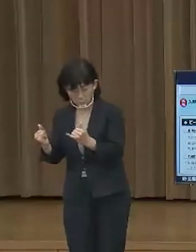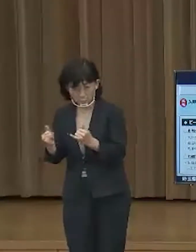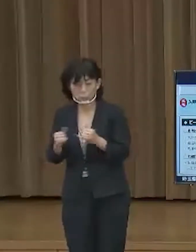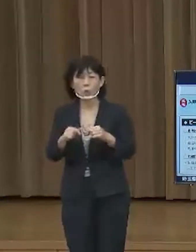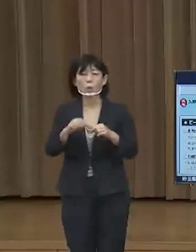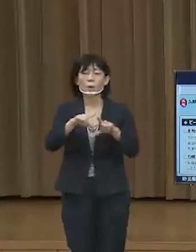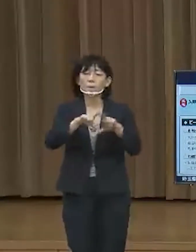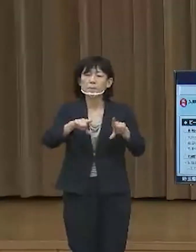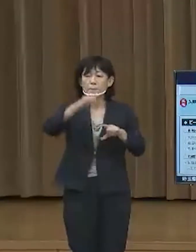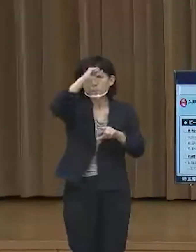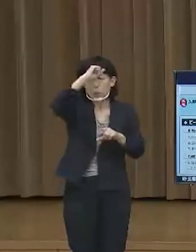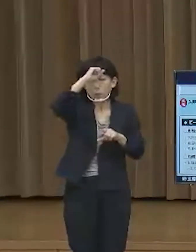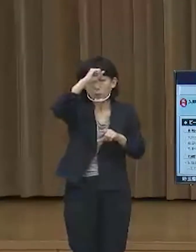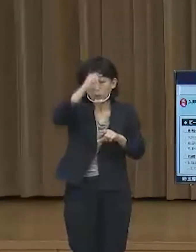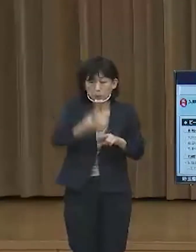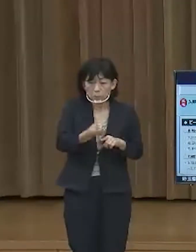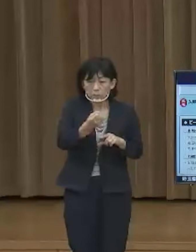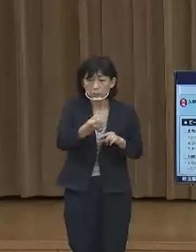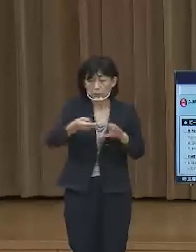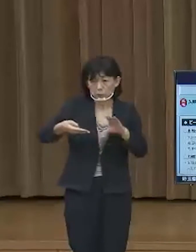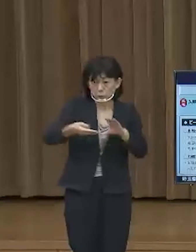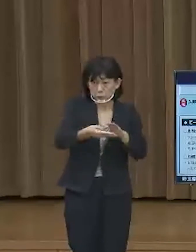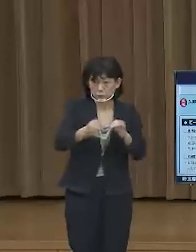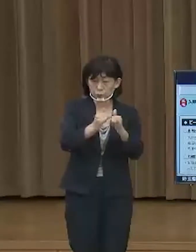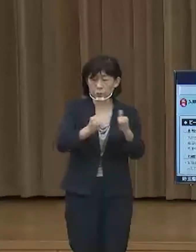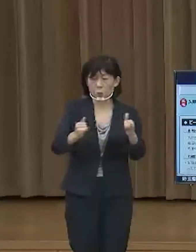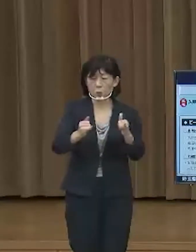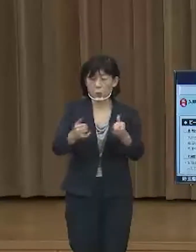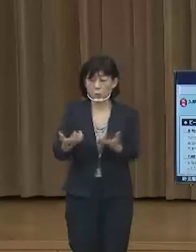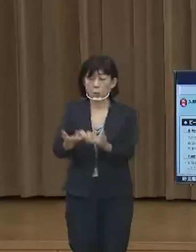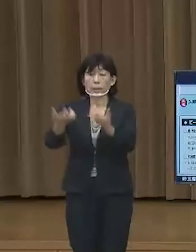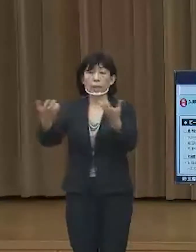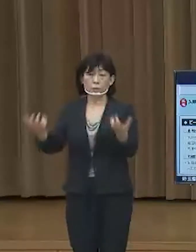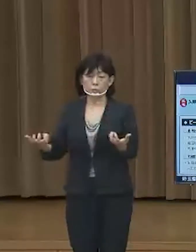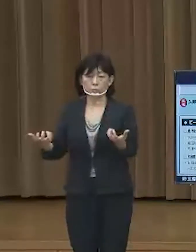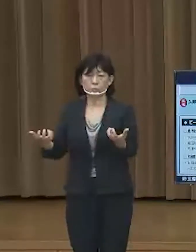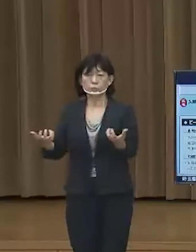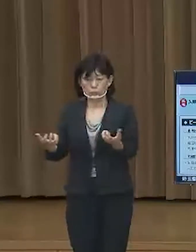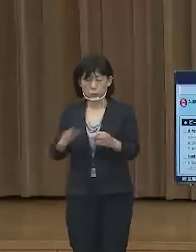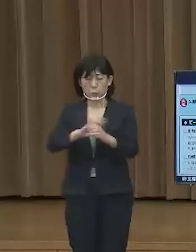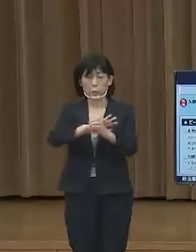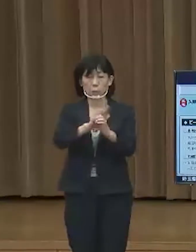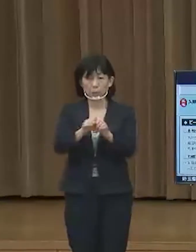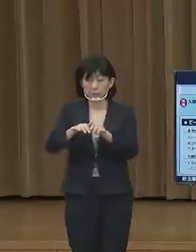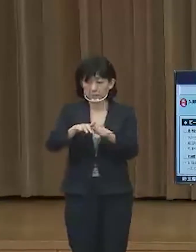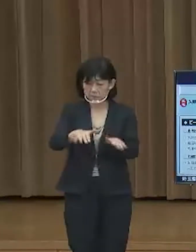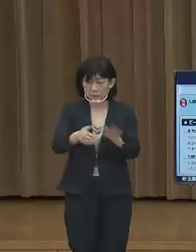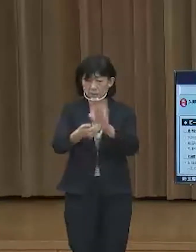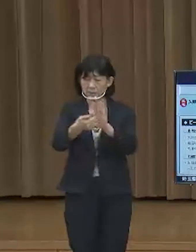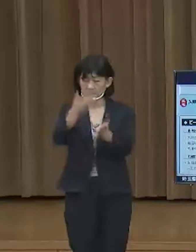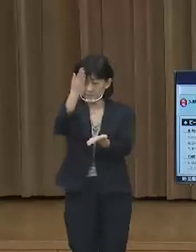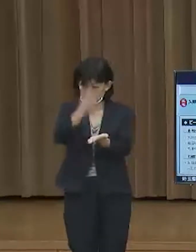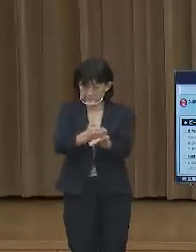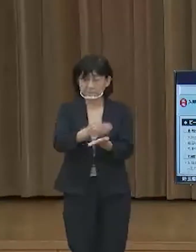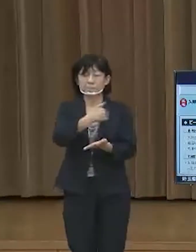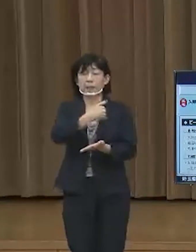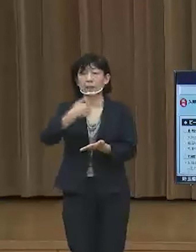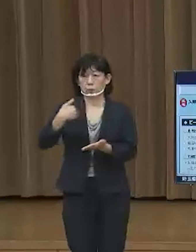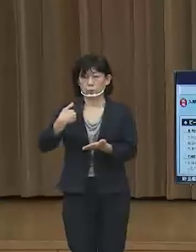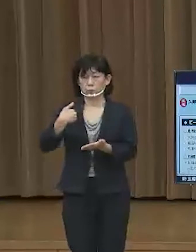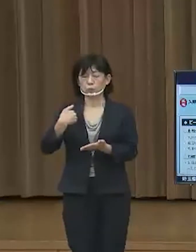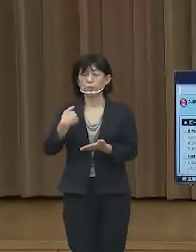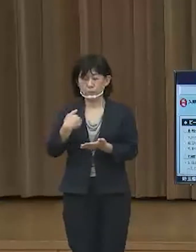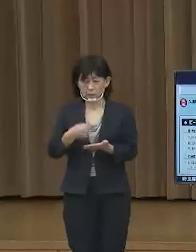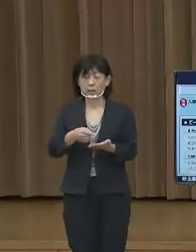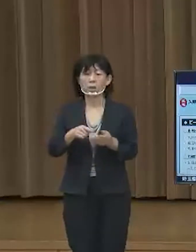分離をされることによって、感染リスクが低減をする。そして外来患者や手術件数の回